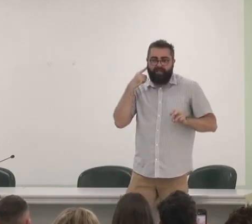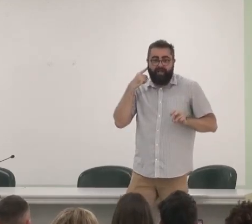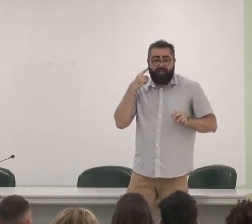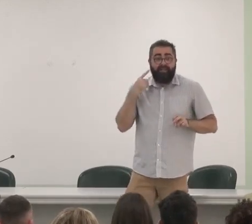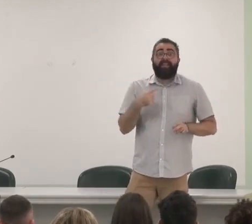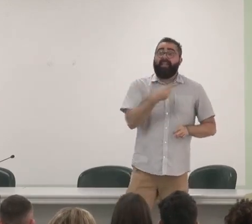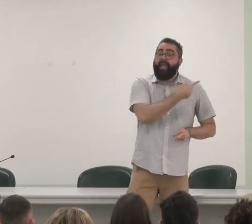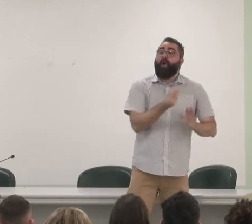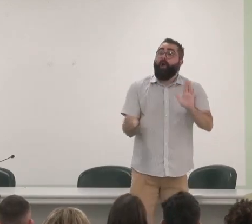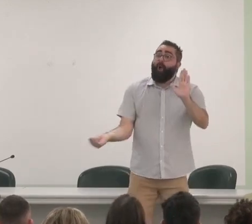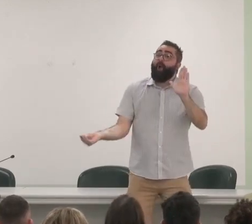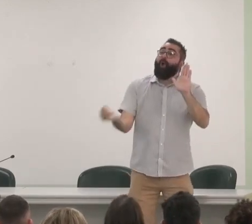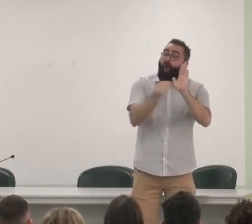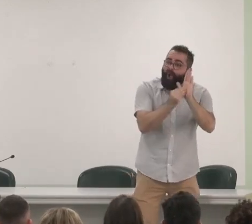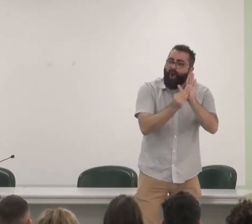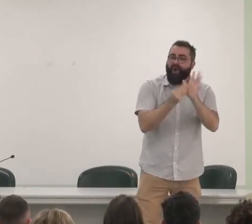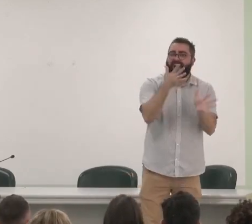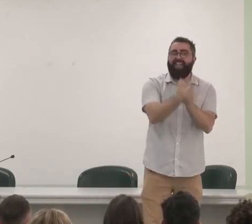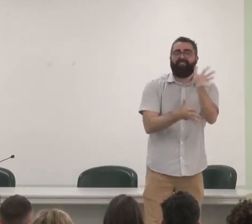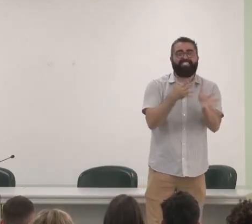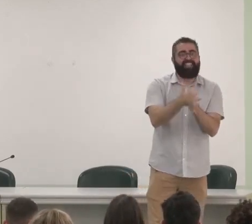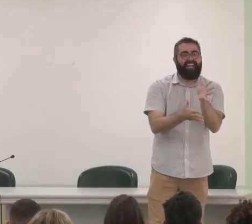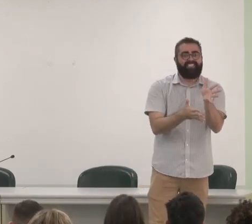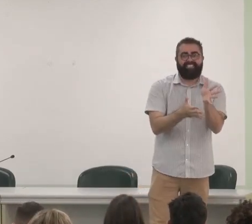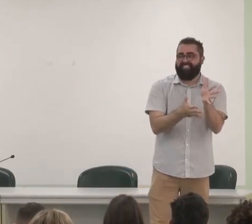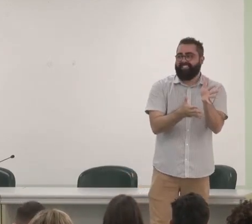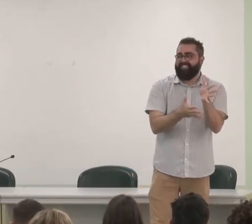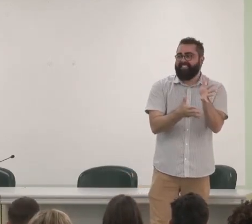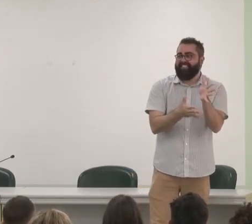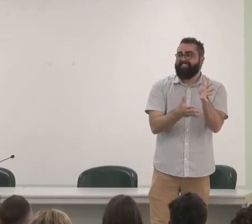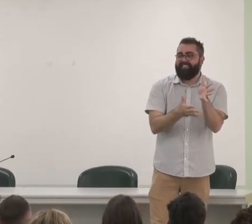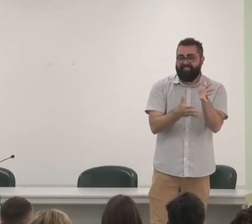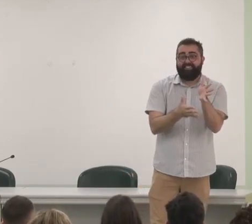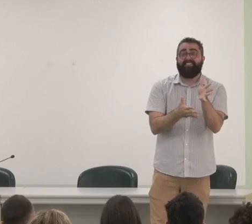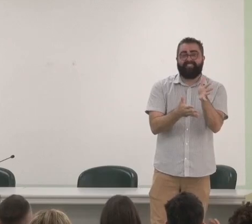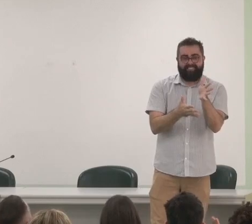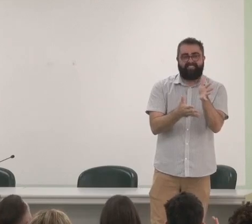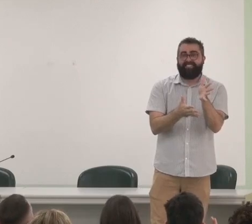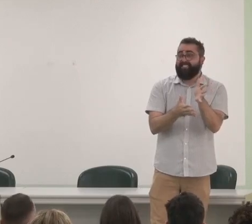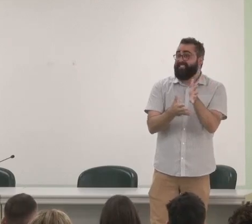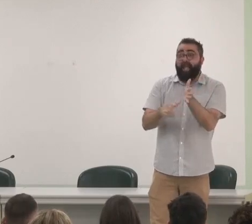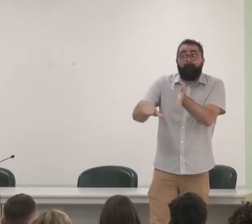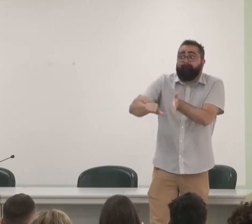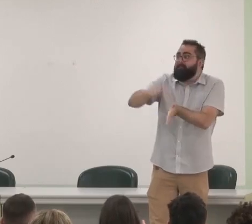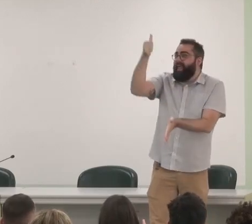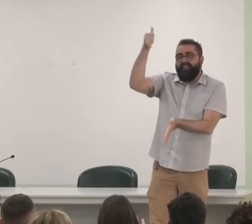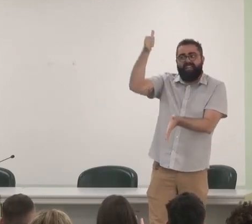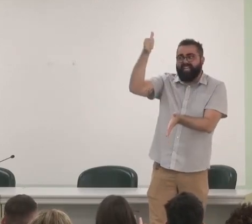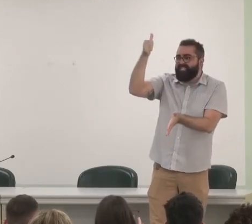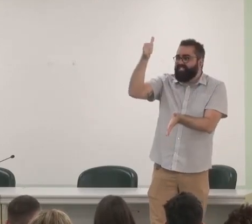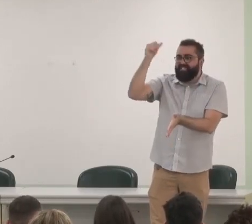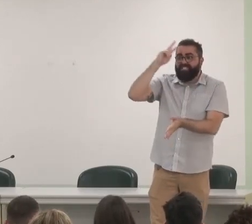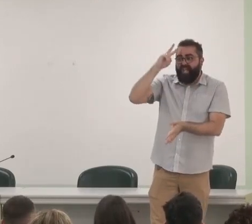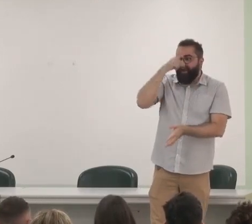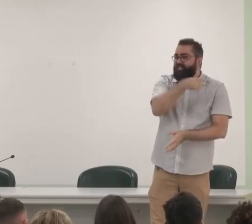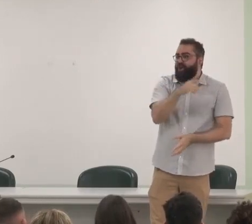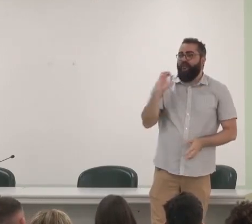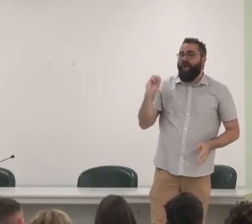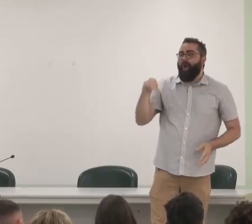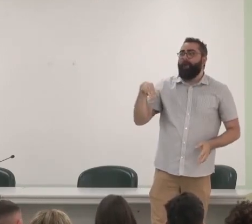sobre audição. E, nesse relatório, ela menciona as línguas de sinais. E foi a primeira vez na história